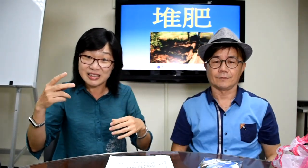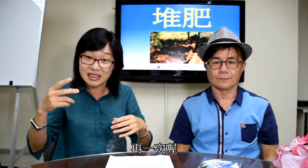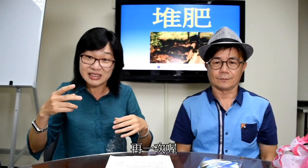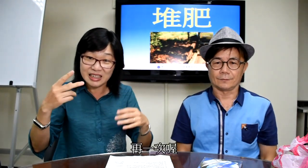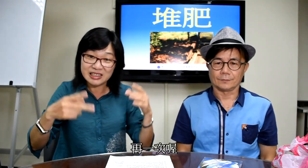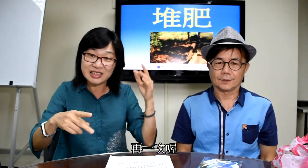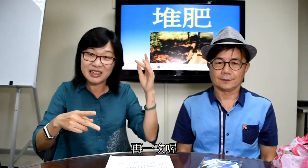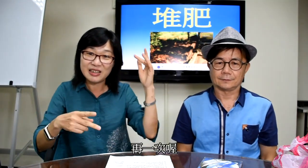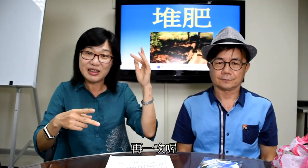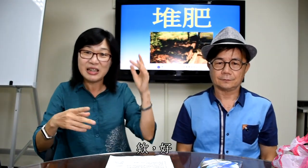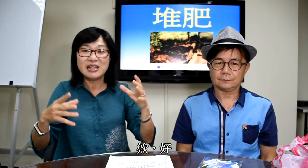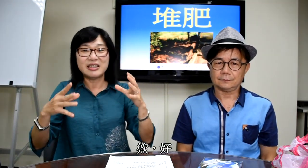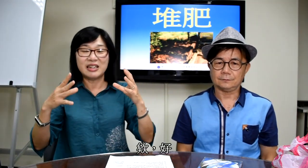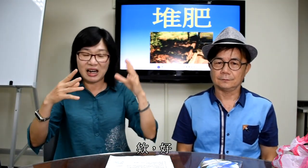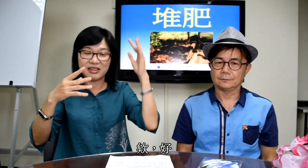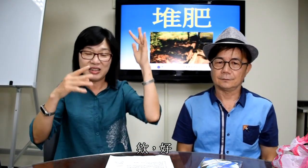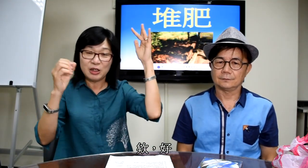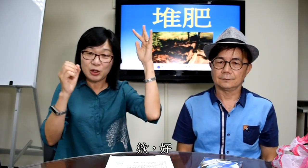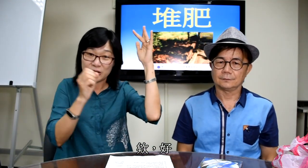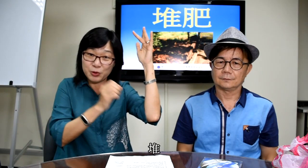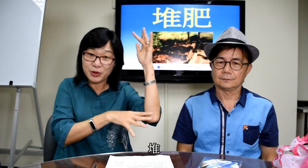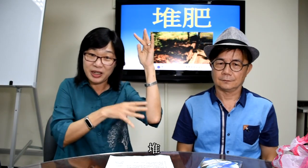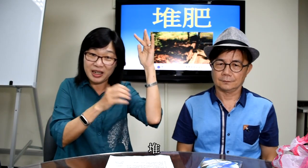好，再一次哦，好，堆